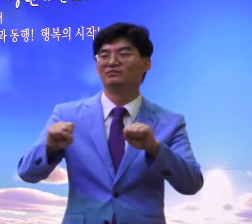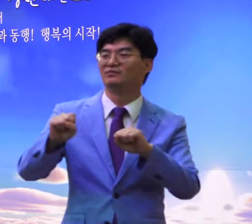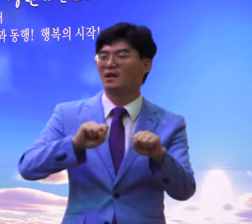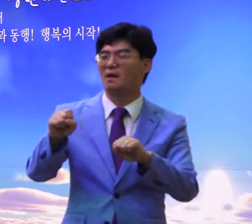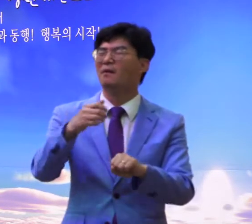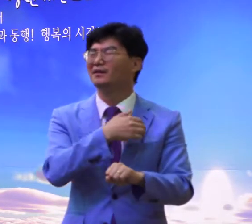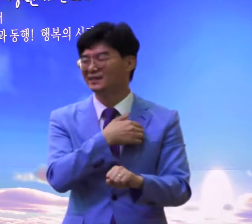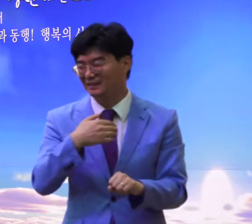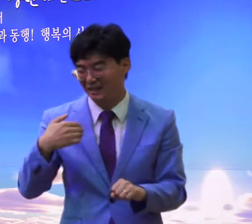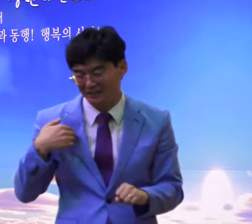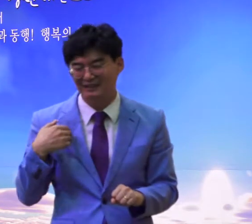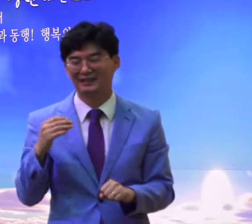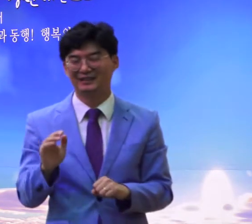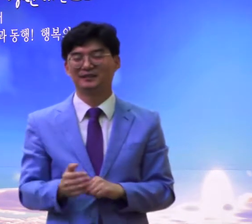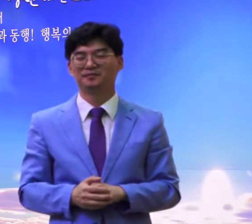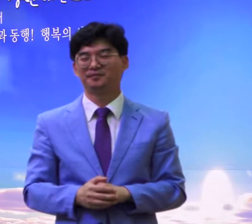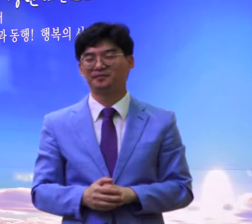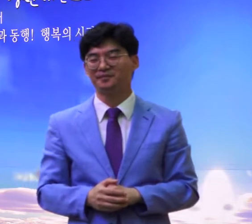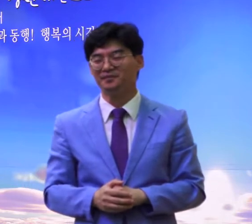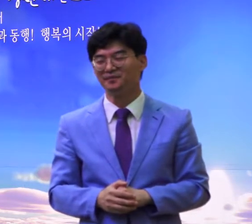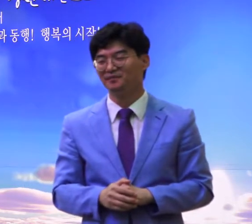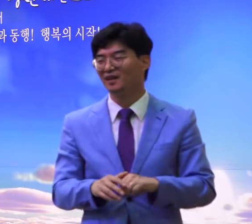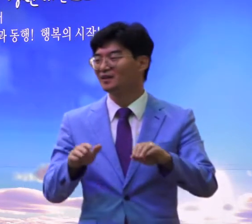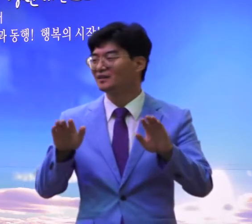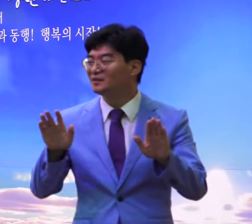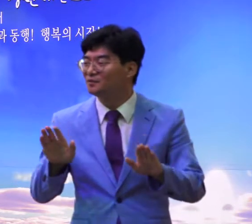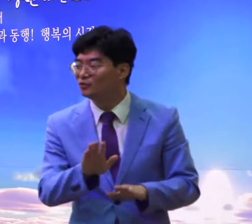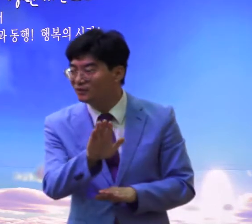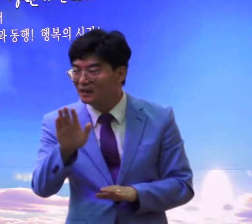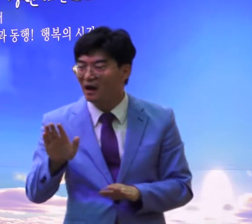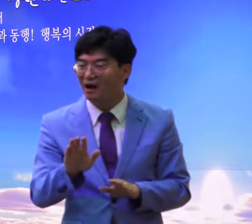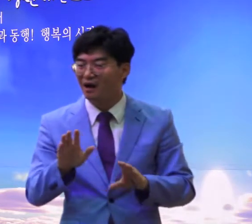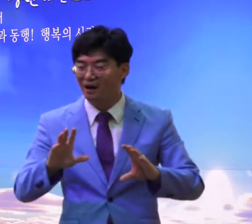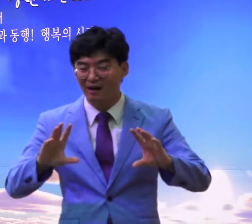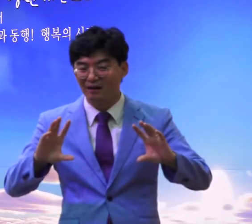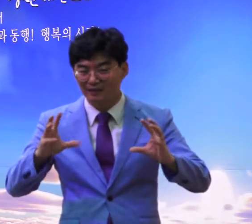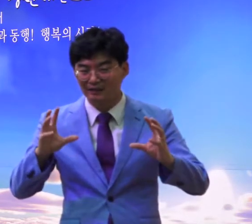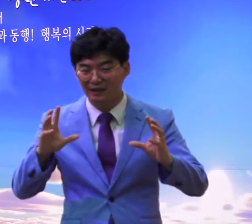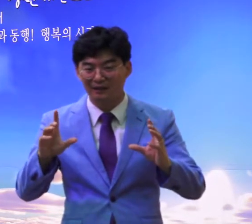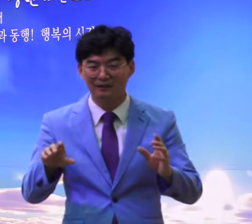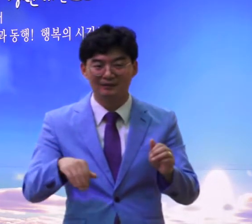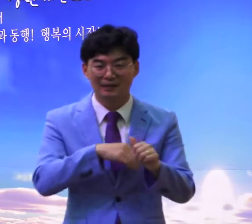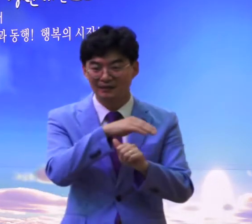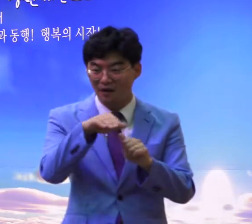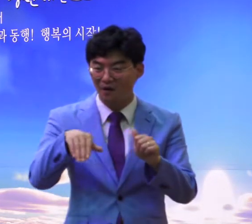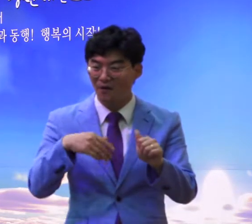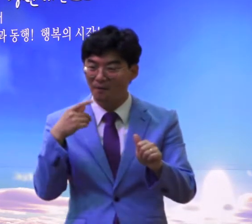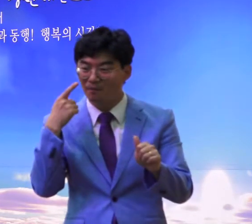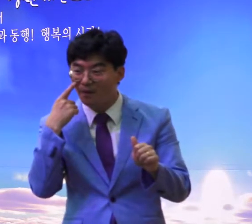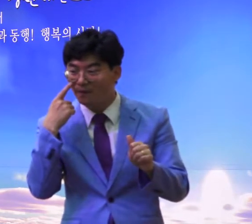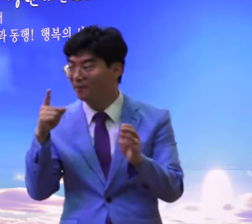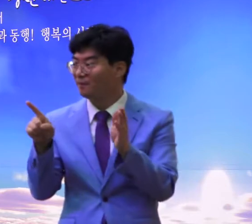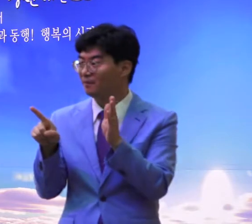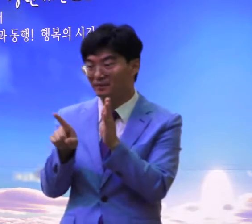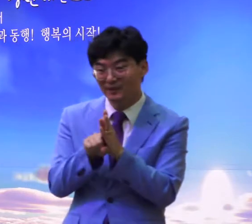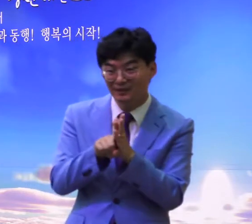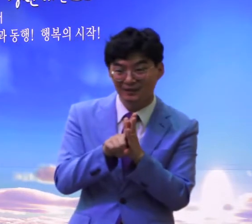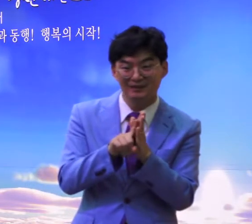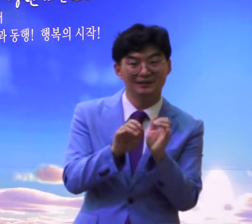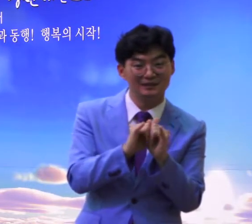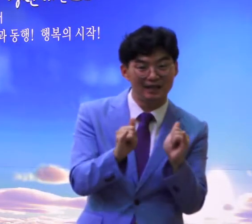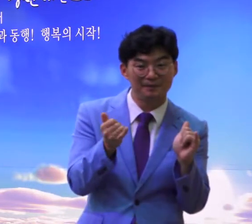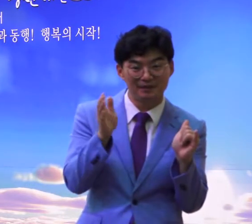그런데 오늘 이 시대의 믿음의 사람들, 우리를 포함해서 이 시대의 믿음의 사람들에게 이런 부분들이 많이 무너져 있습니다.